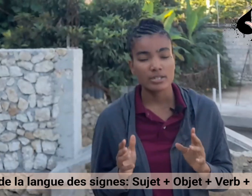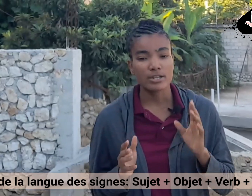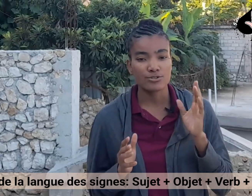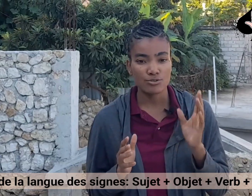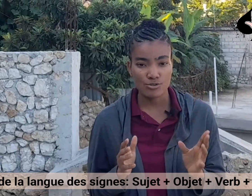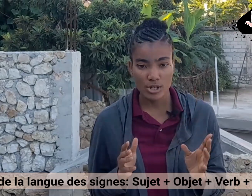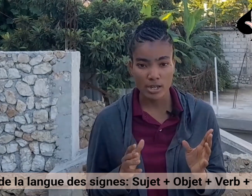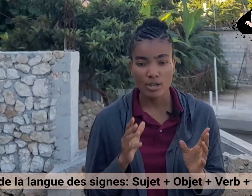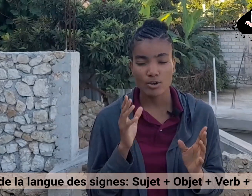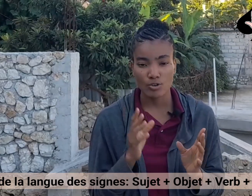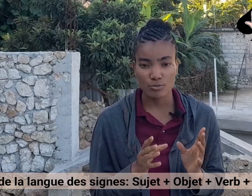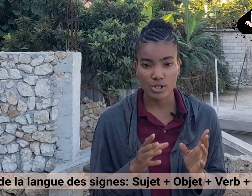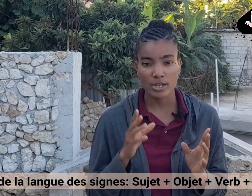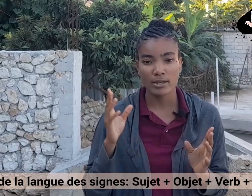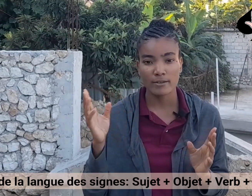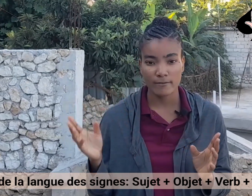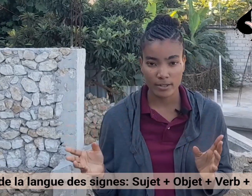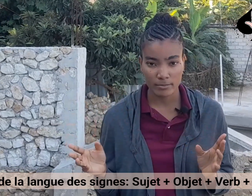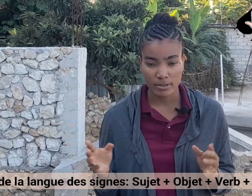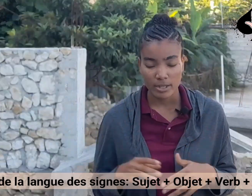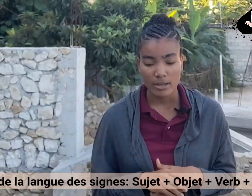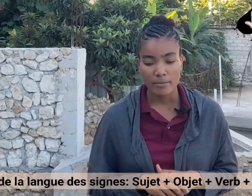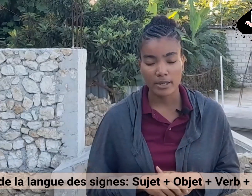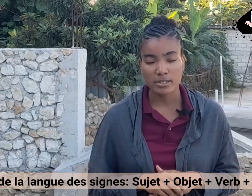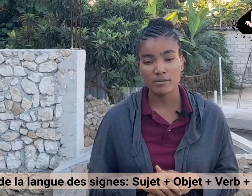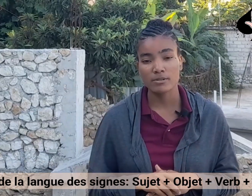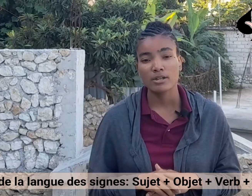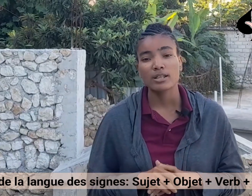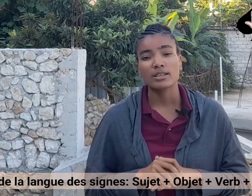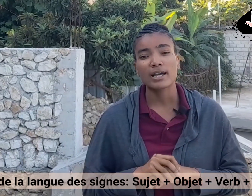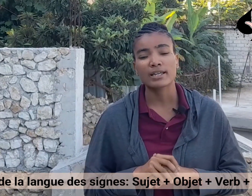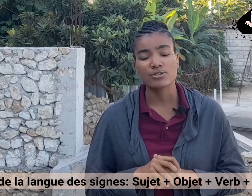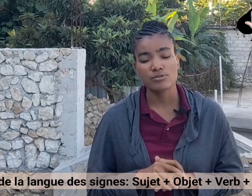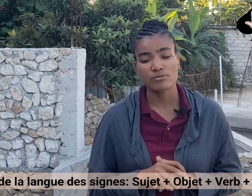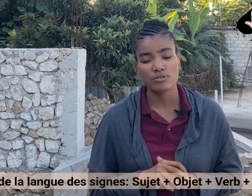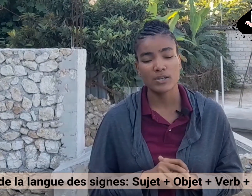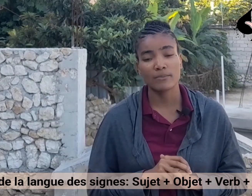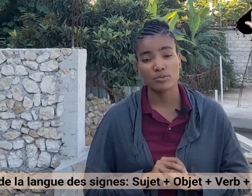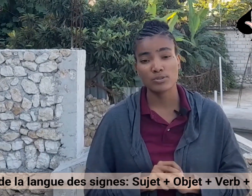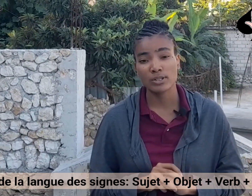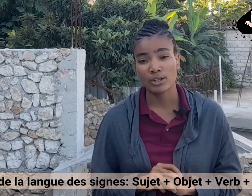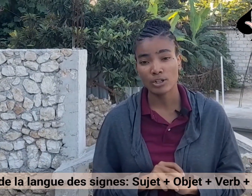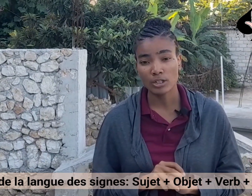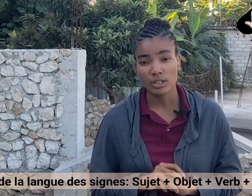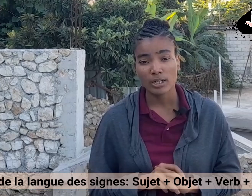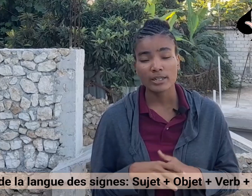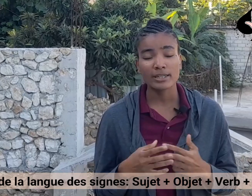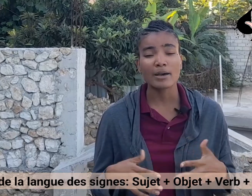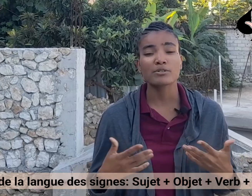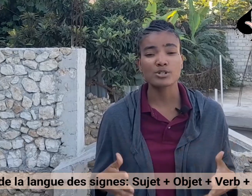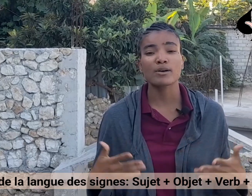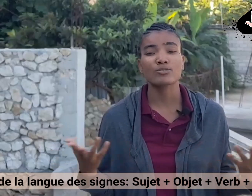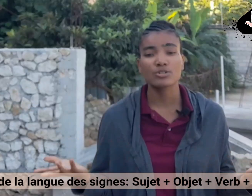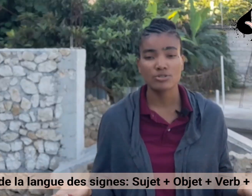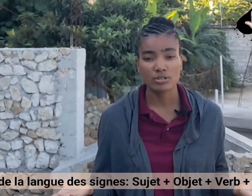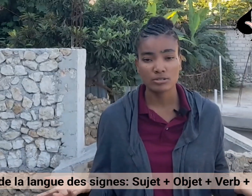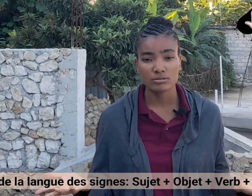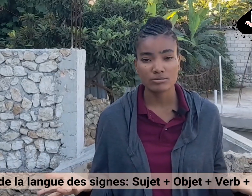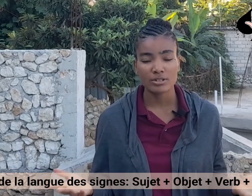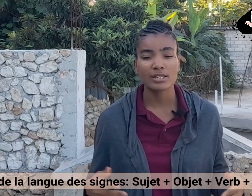C'est sujet, objet, verbe. Par exemple, la question que j'avais posée tout à l'heure, qui a mangé ma nourriture? Qui